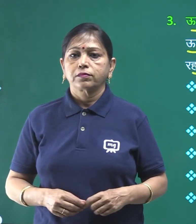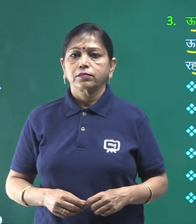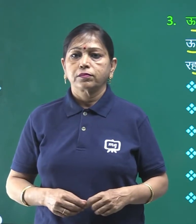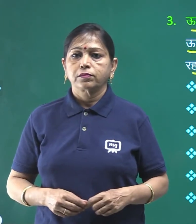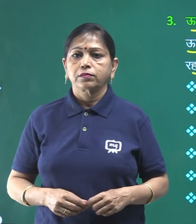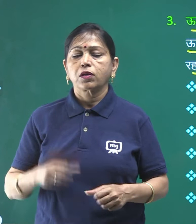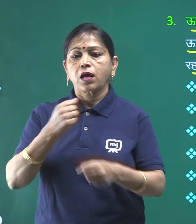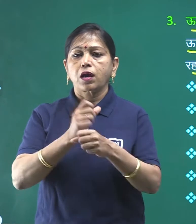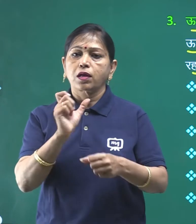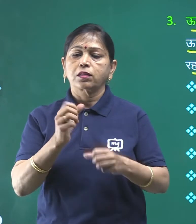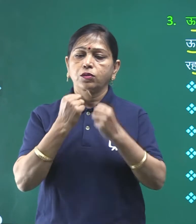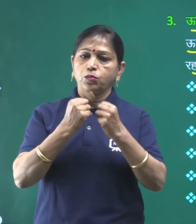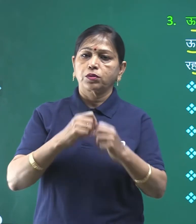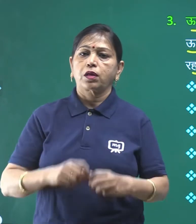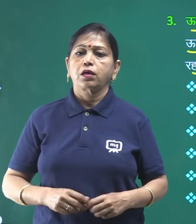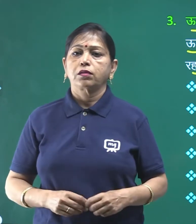गतिज ऊर्जा,